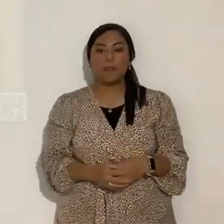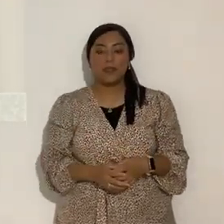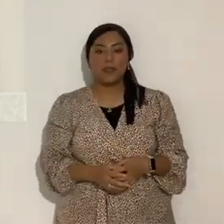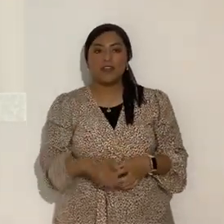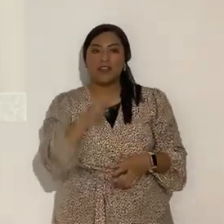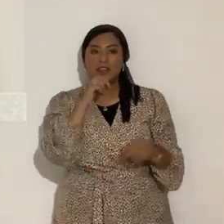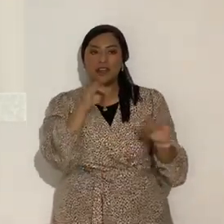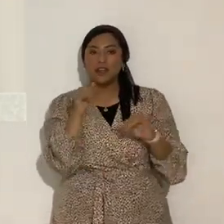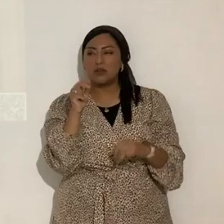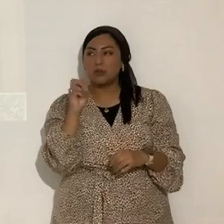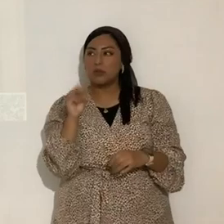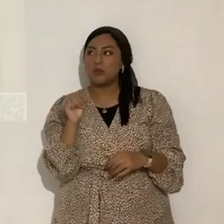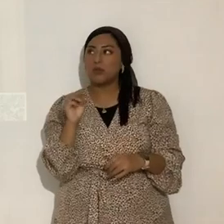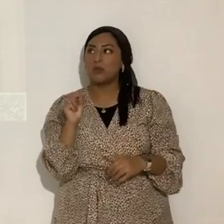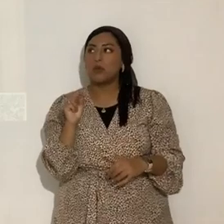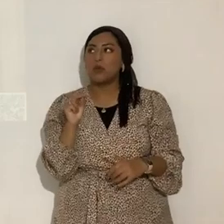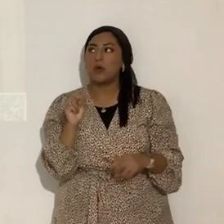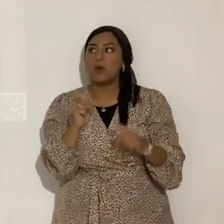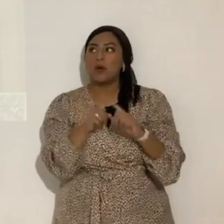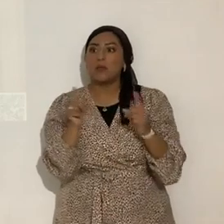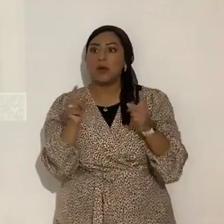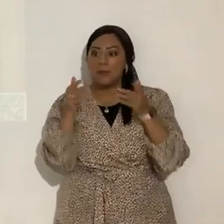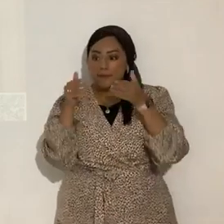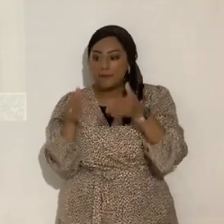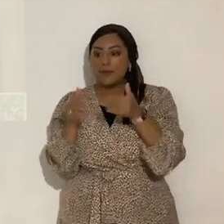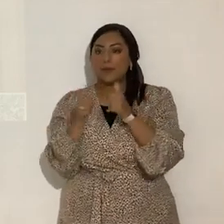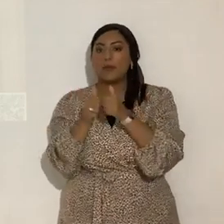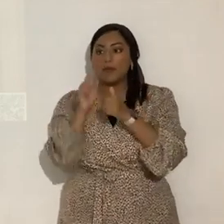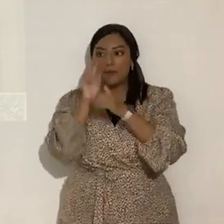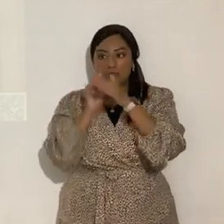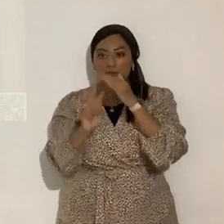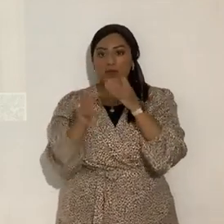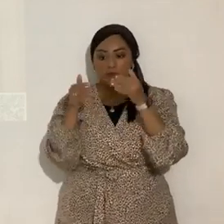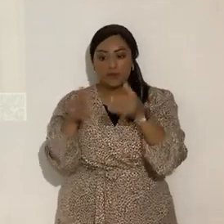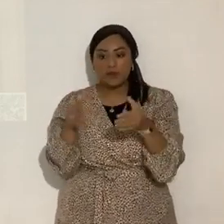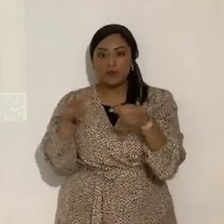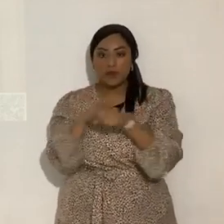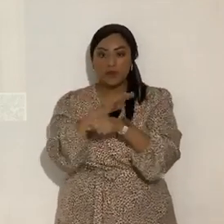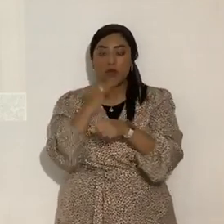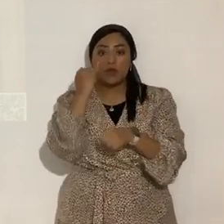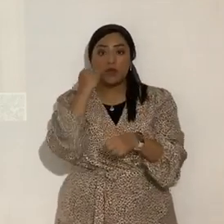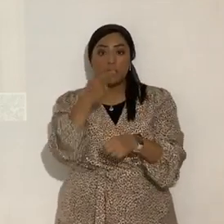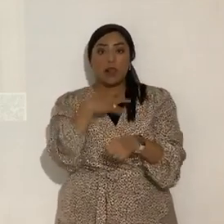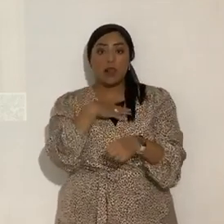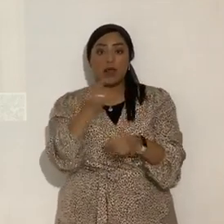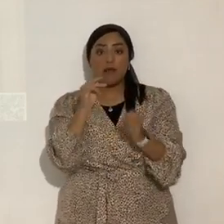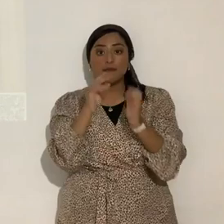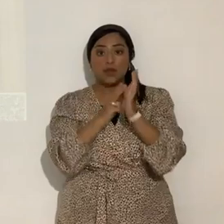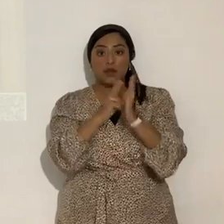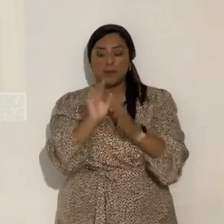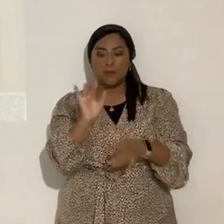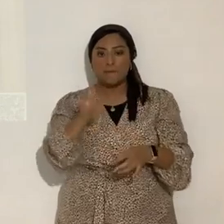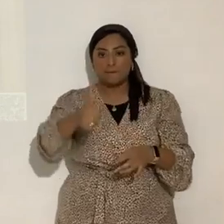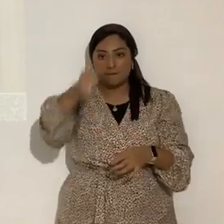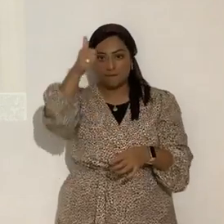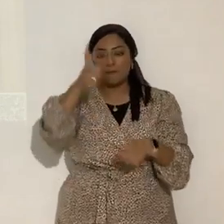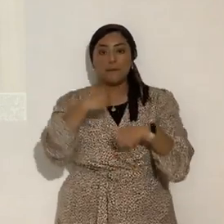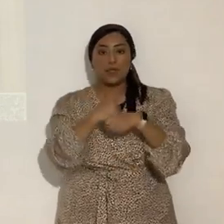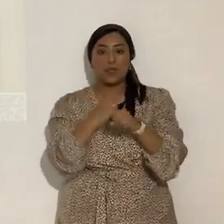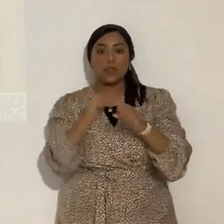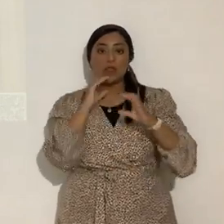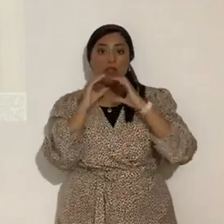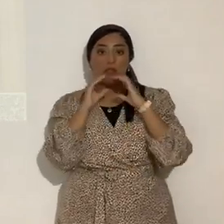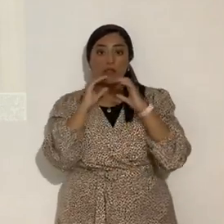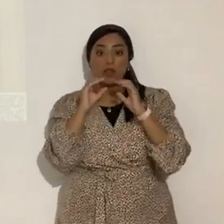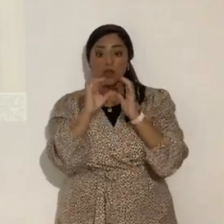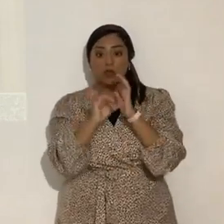como noticiero, sino en el fin profético, netamente. Sí, si te gusta, dale me gusta y haz tus comentarios porque eso lo